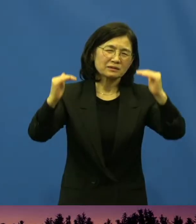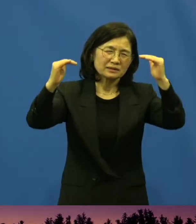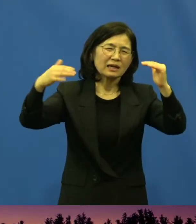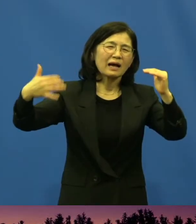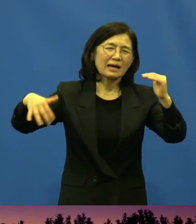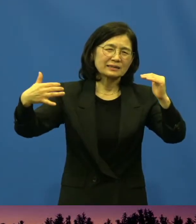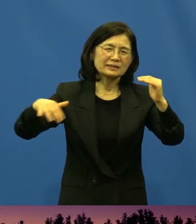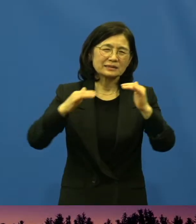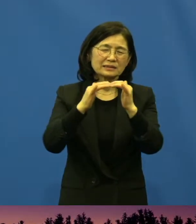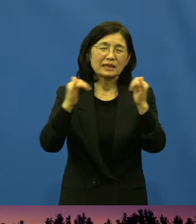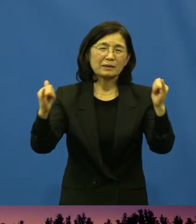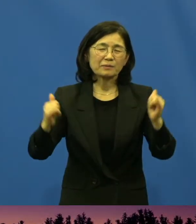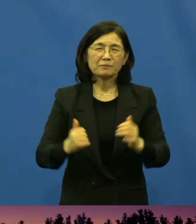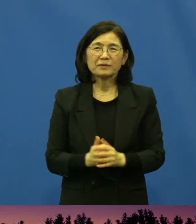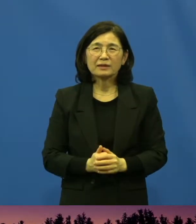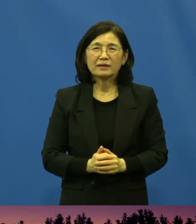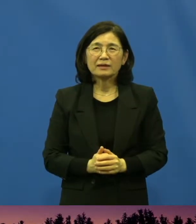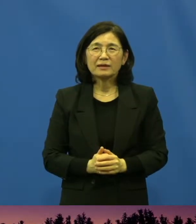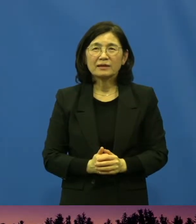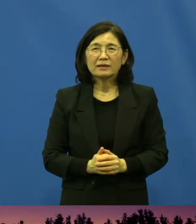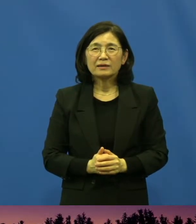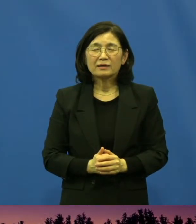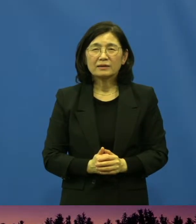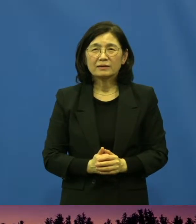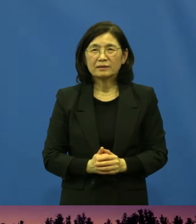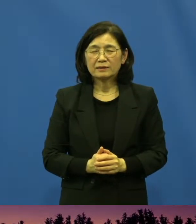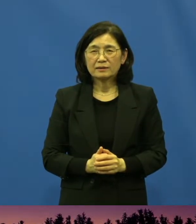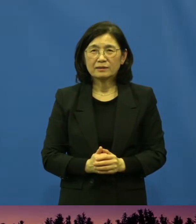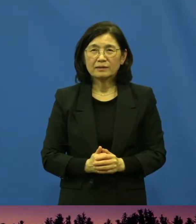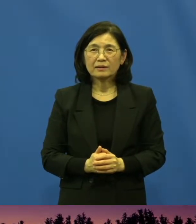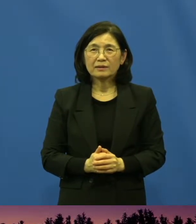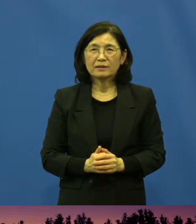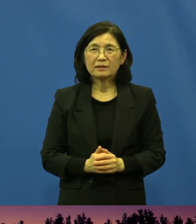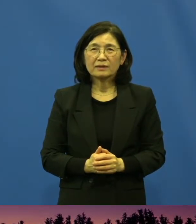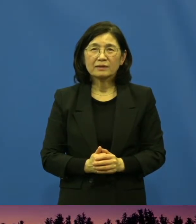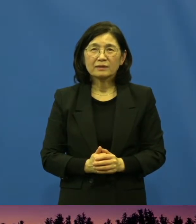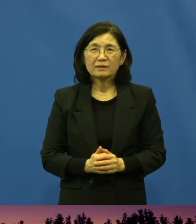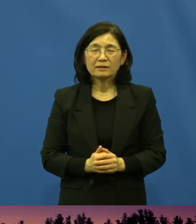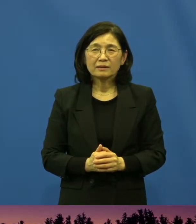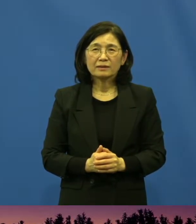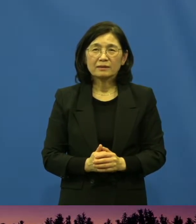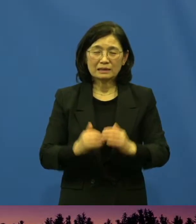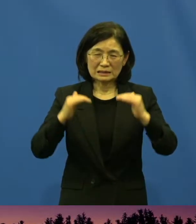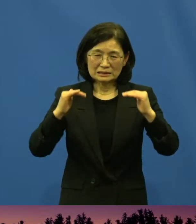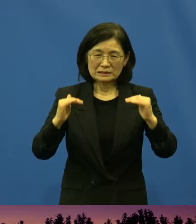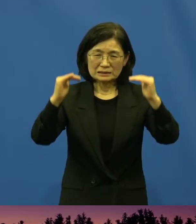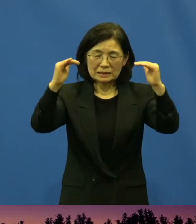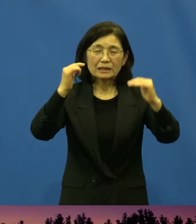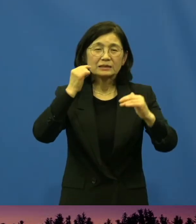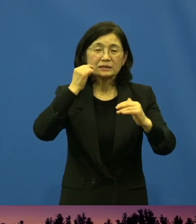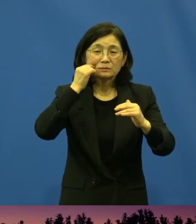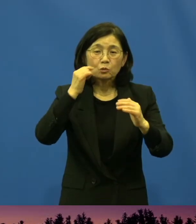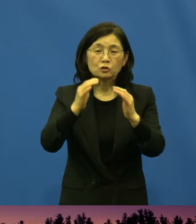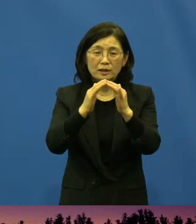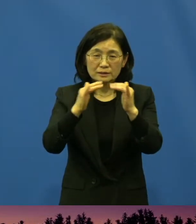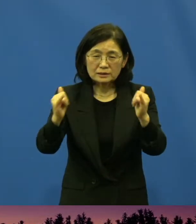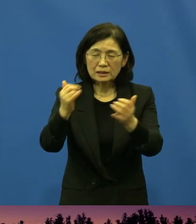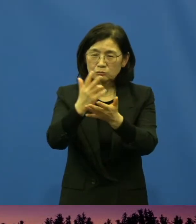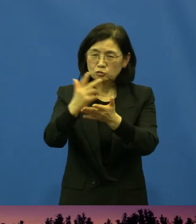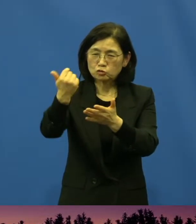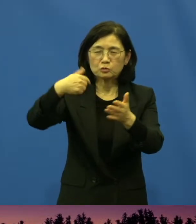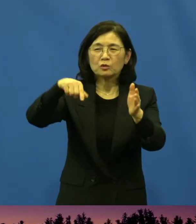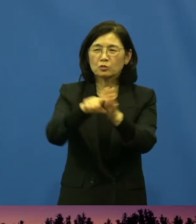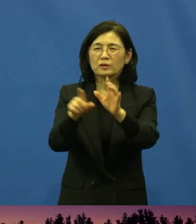있는 거거든요. 누구를 도와주겠어요, 여러분? 말귀를 못 알아듣는 거죠. 나 하나도 간수하기 힘드는데 어떻게 주님을 위해서 살